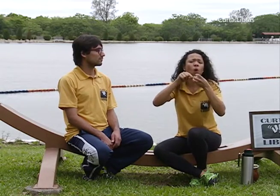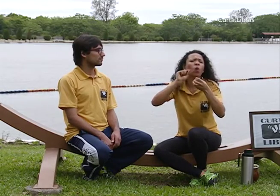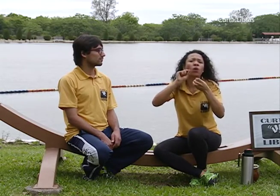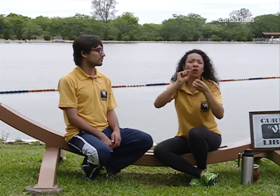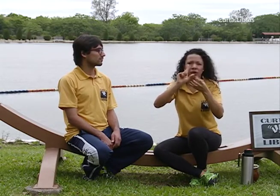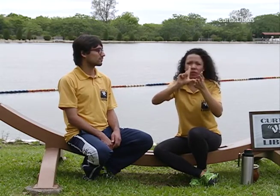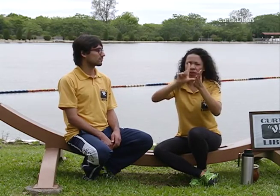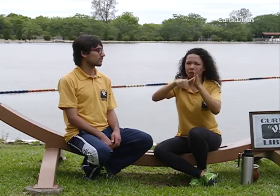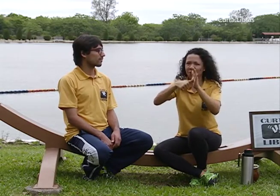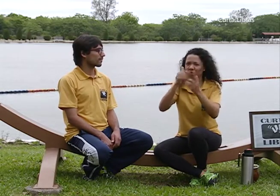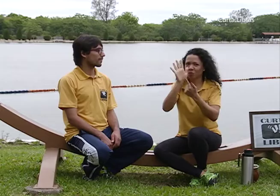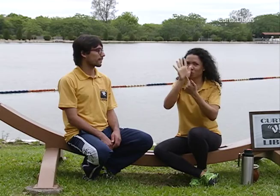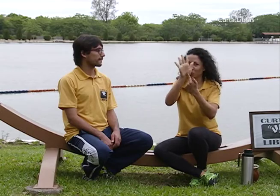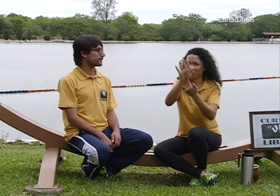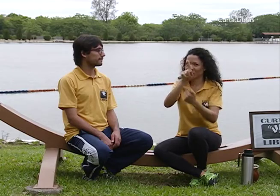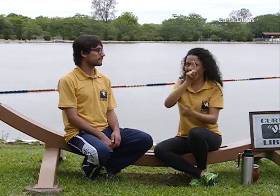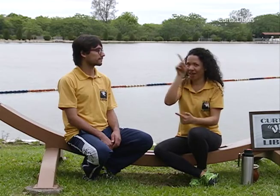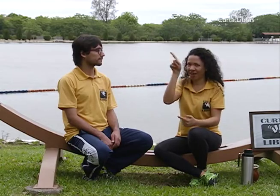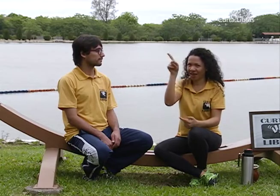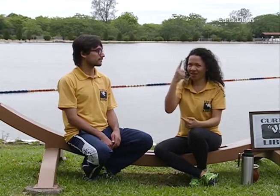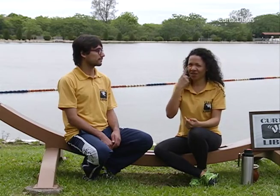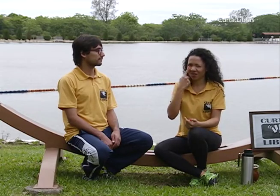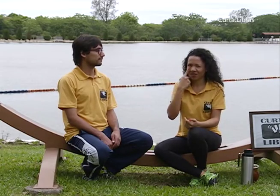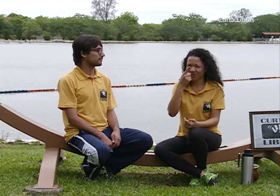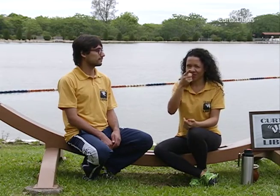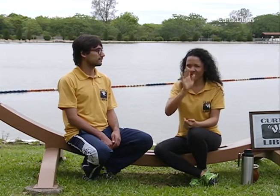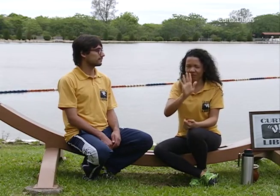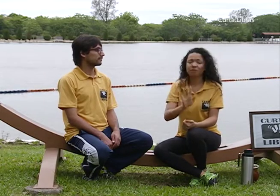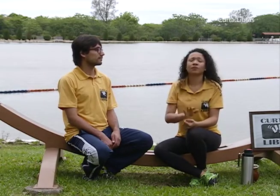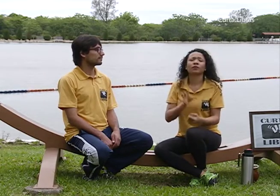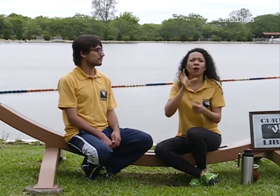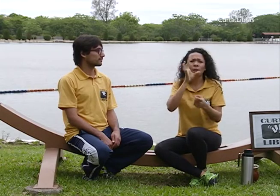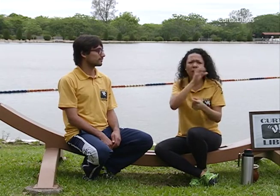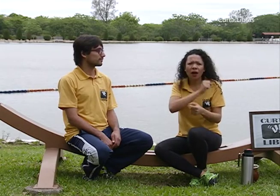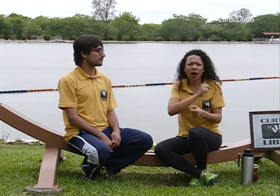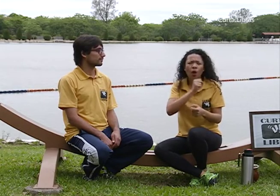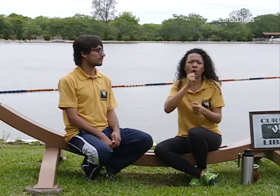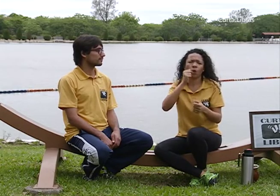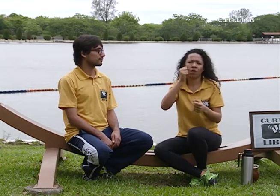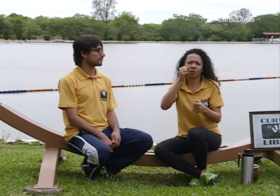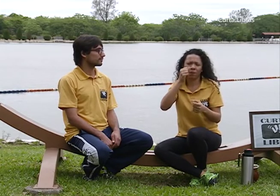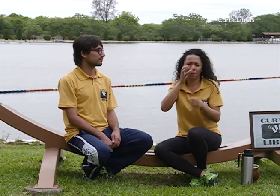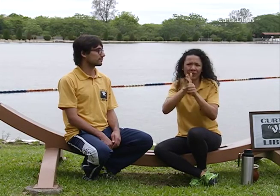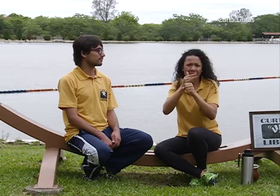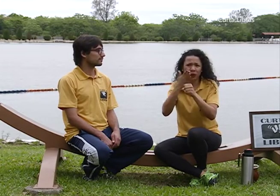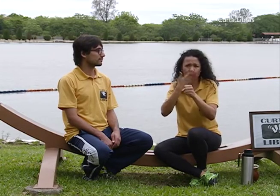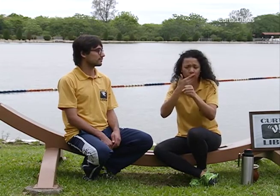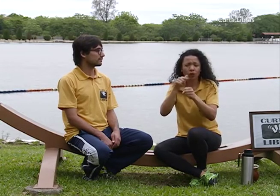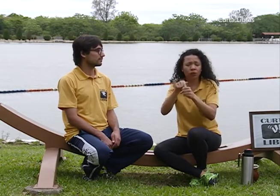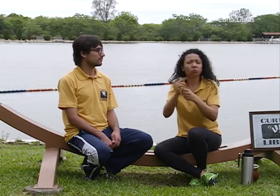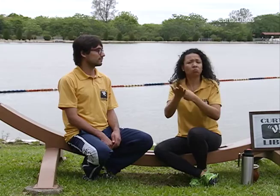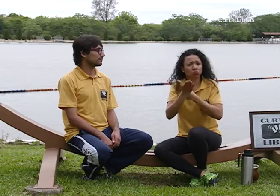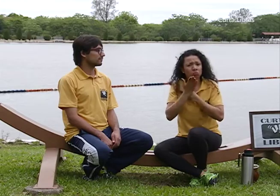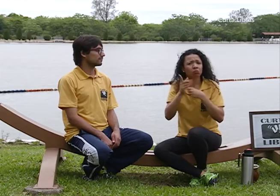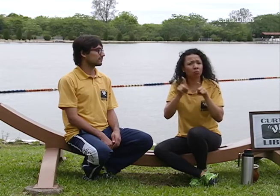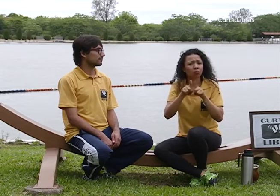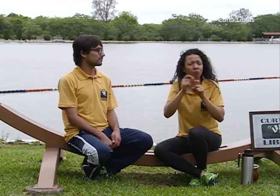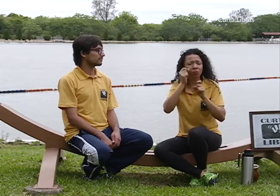de batata doce pela manhã é um tipo de alimento que combina muito. Assim como os shakes, que também